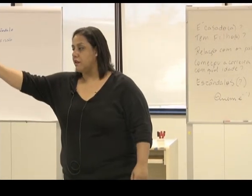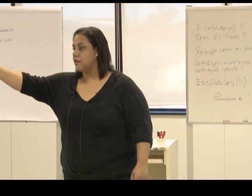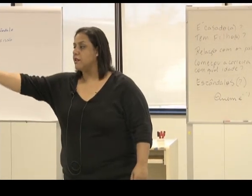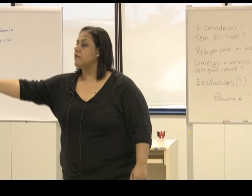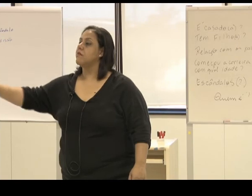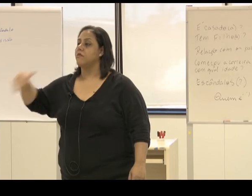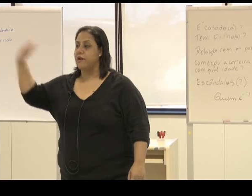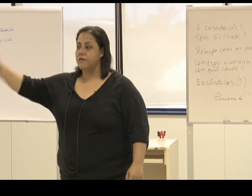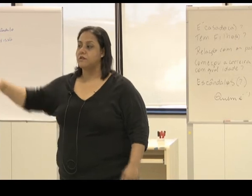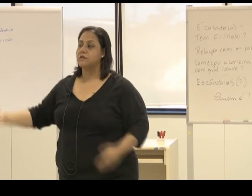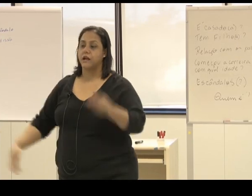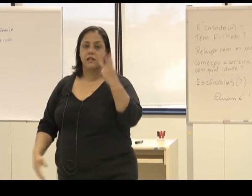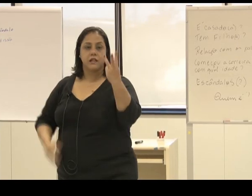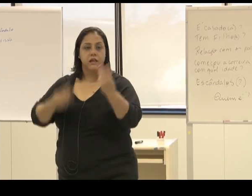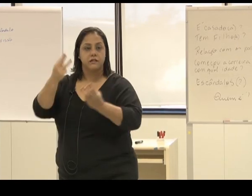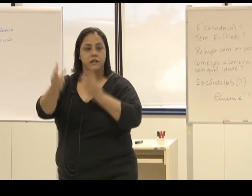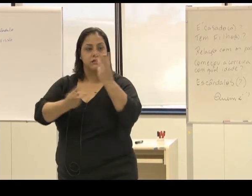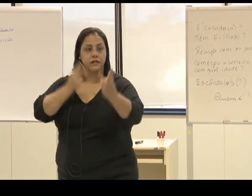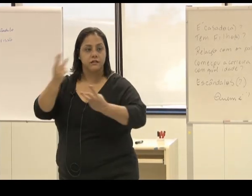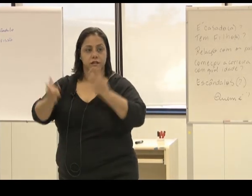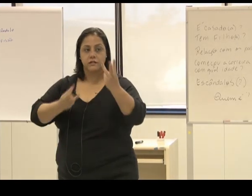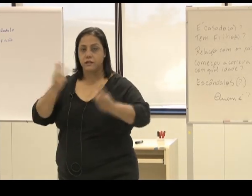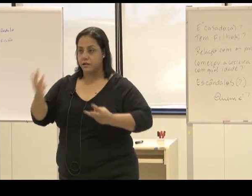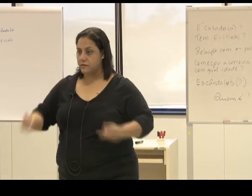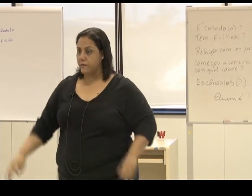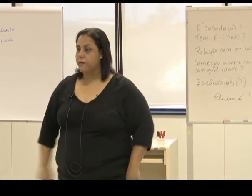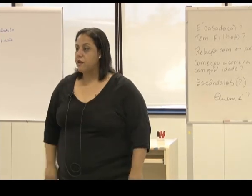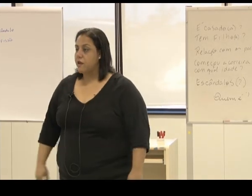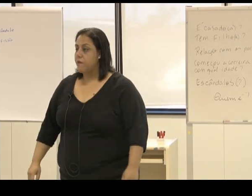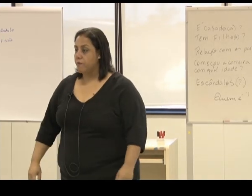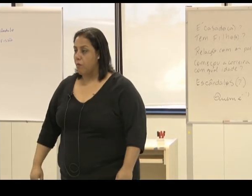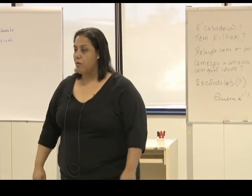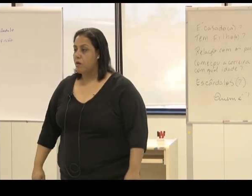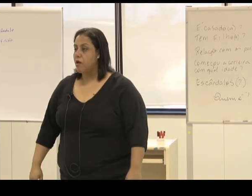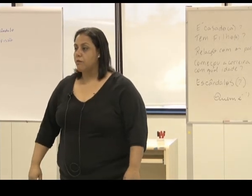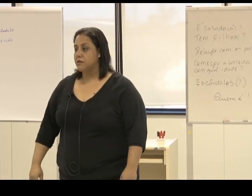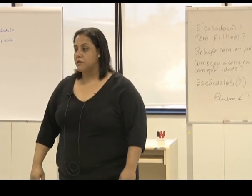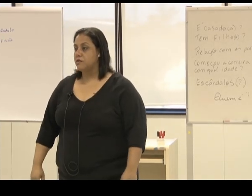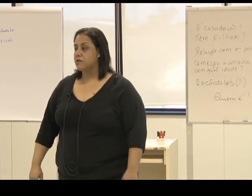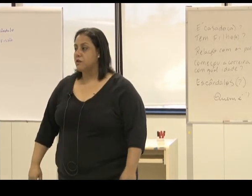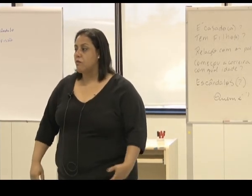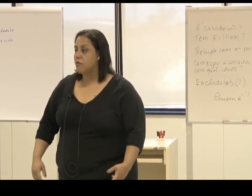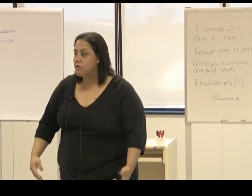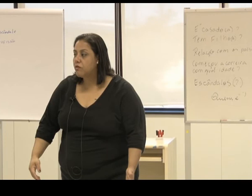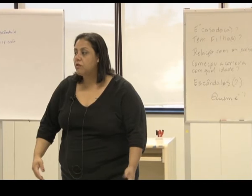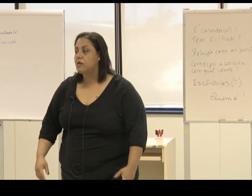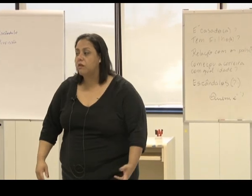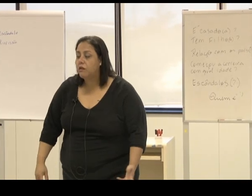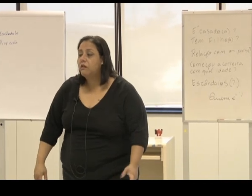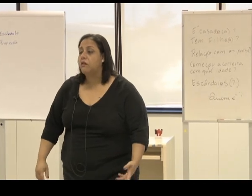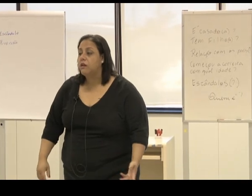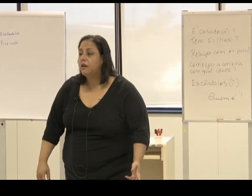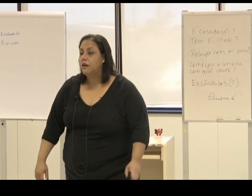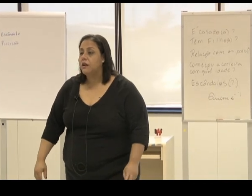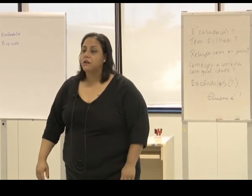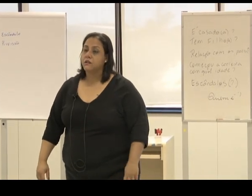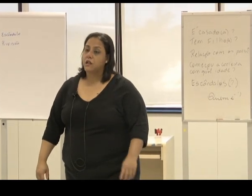quinta, vai fazendo assim, a cada 3, 3, 3, 3, 3. Tá bom? Porque senão vocês ficam muito... Então,